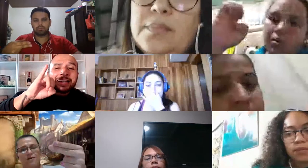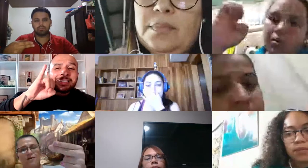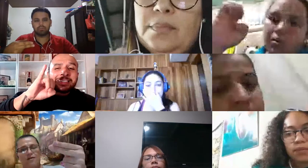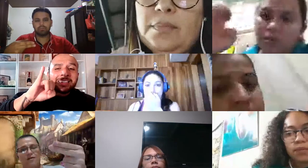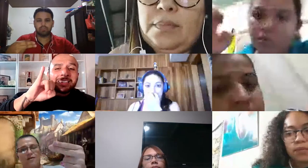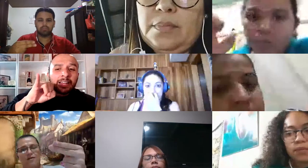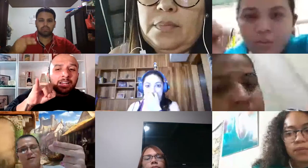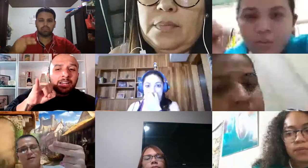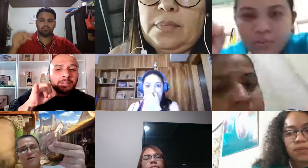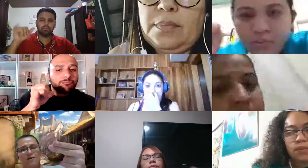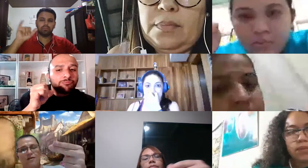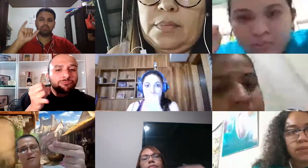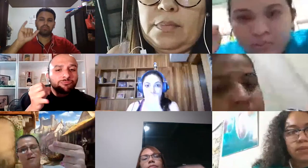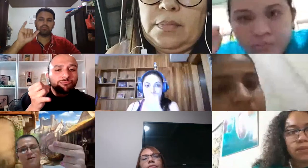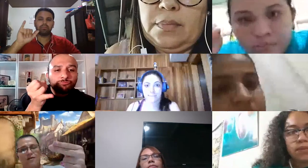pequeñita.